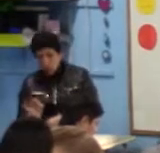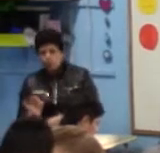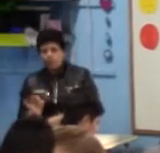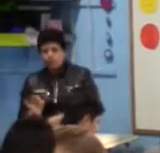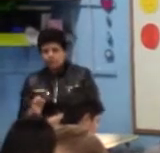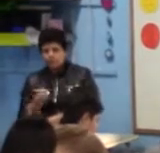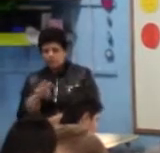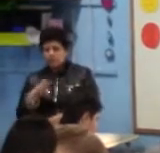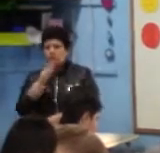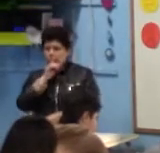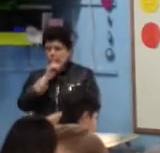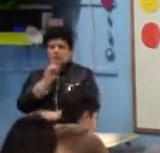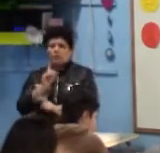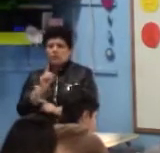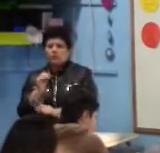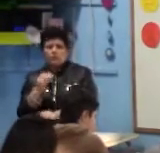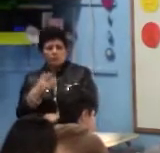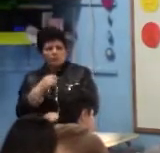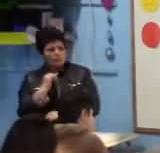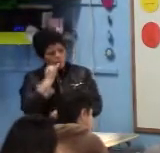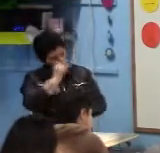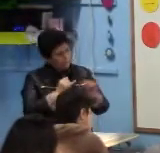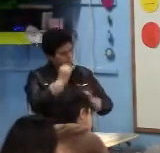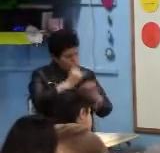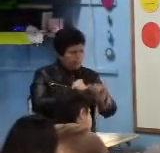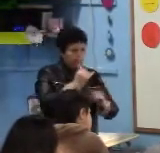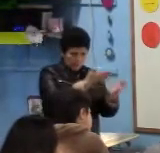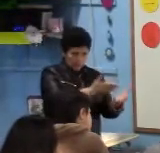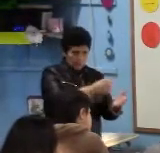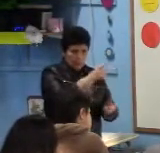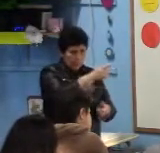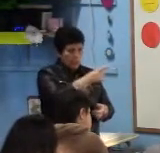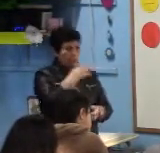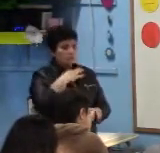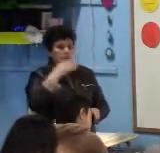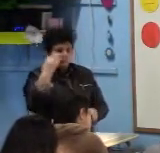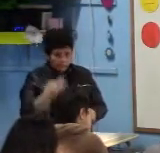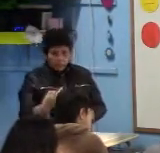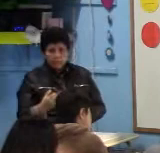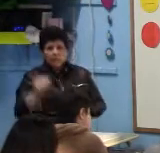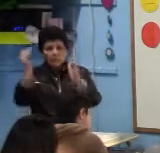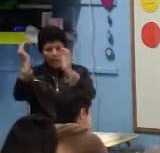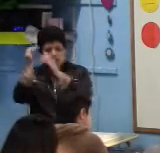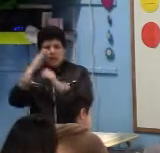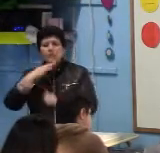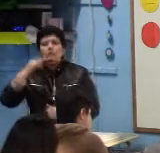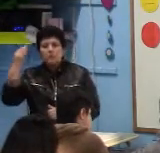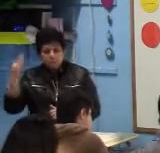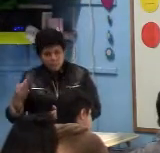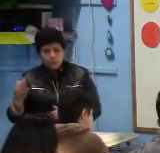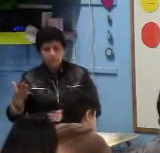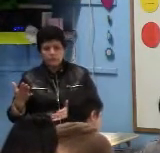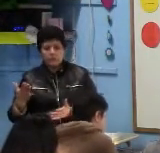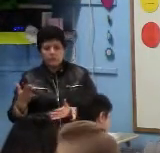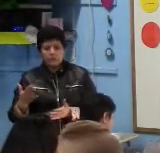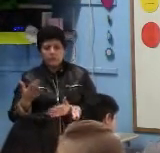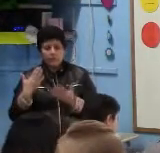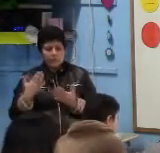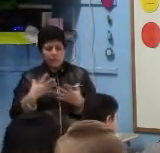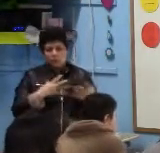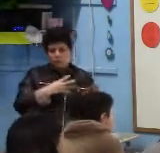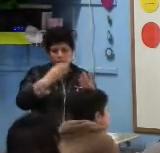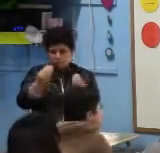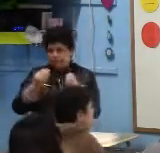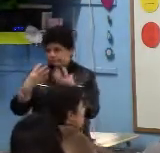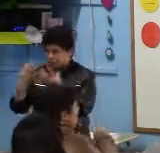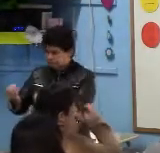que necesitan y lo que sienten, para que como Iglesia podamos formar respuestas